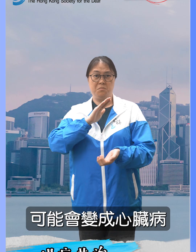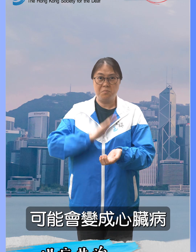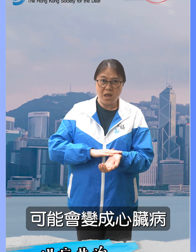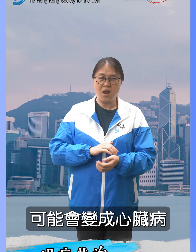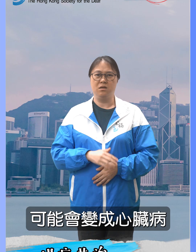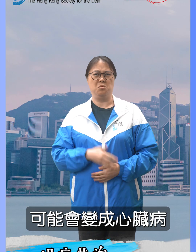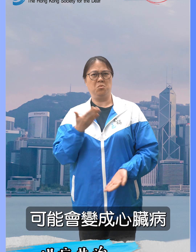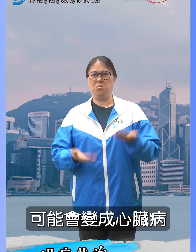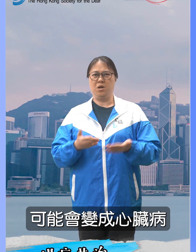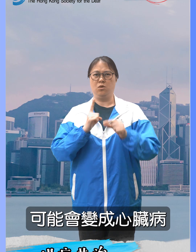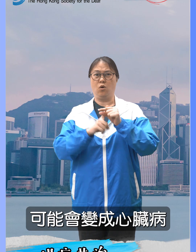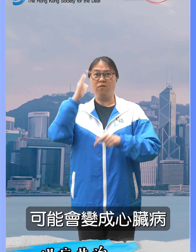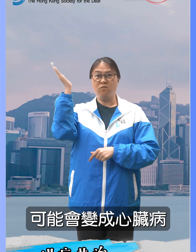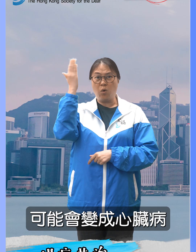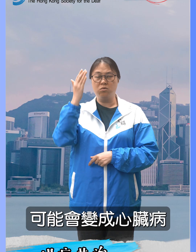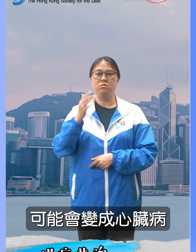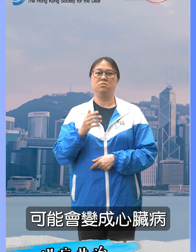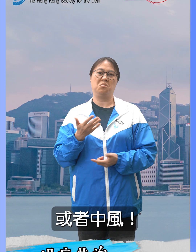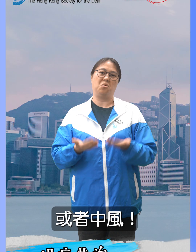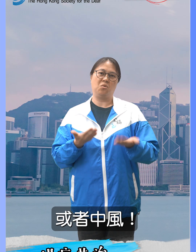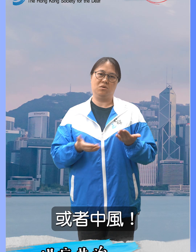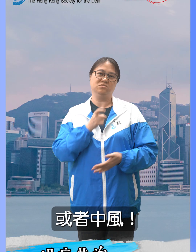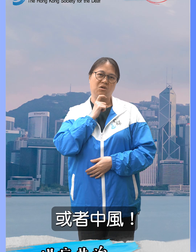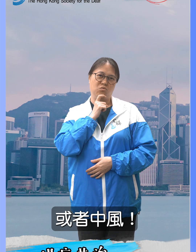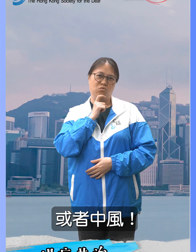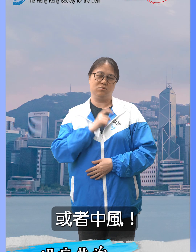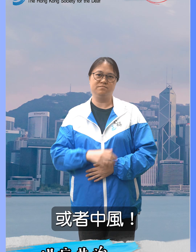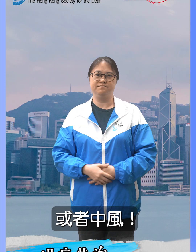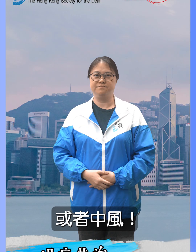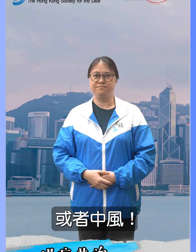會變成心臟病或者中風。